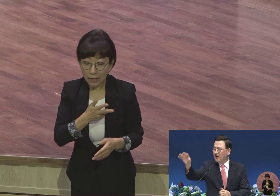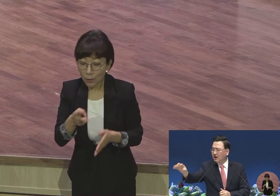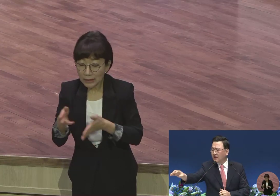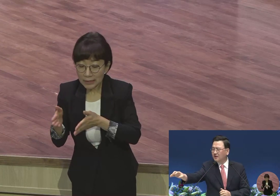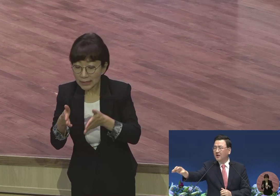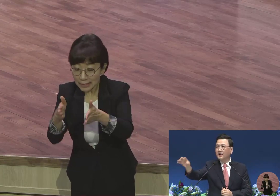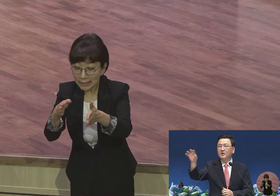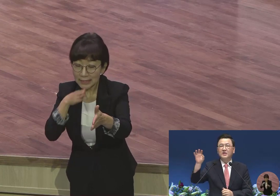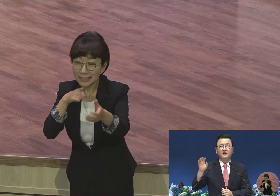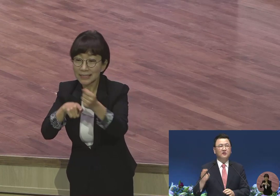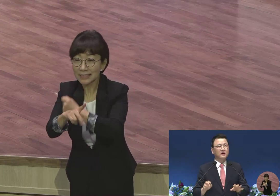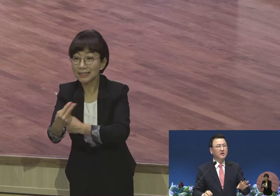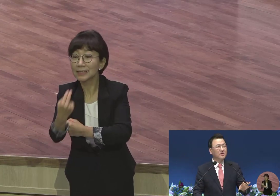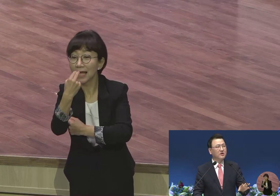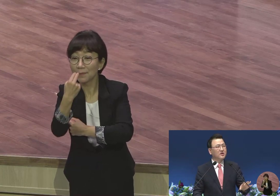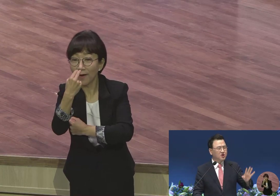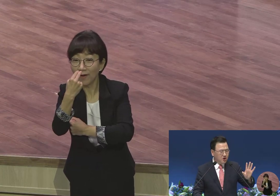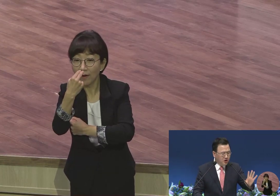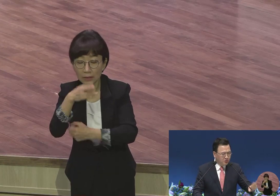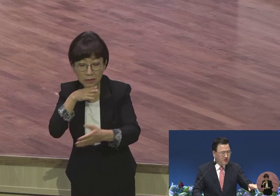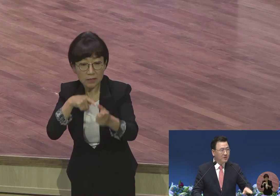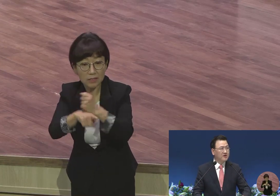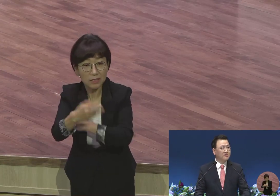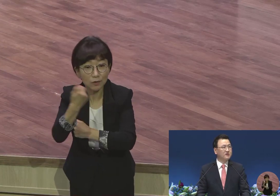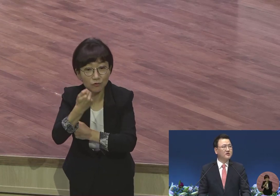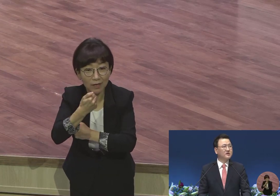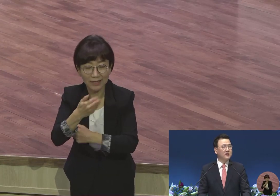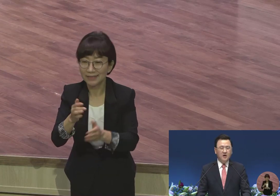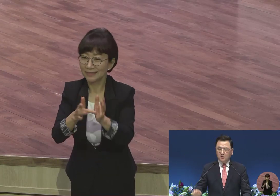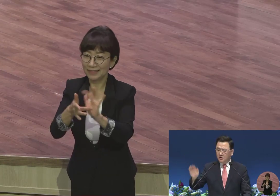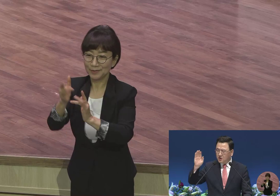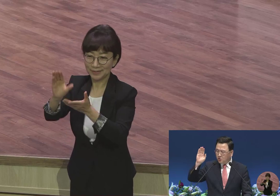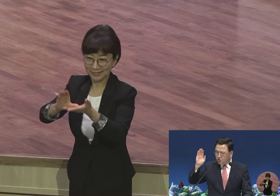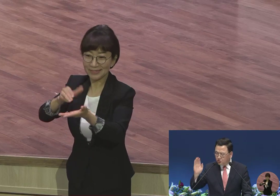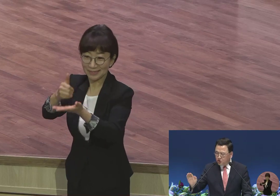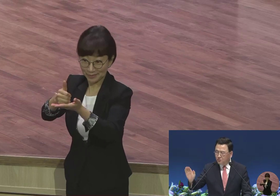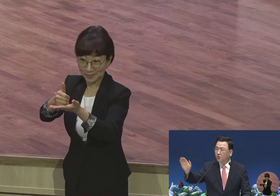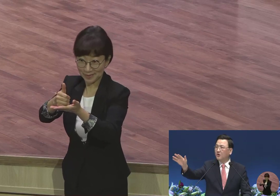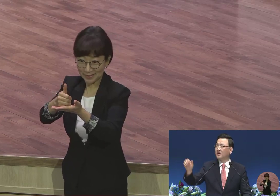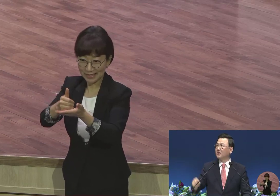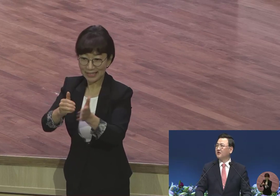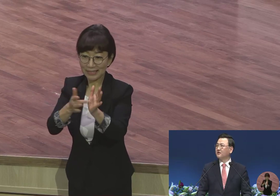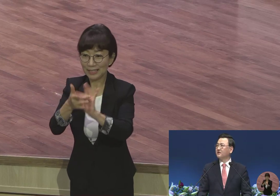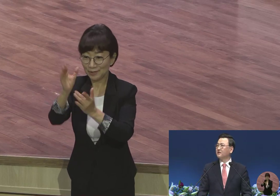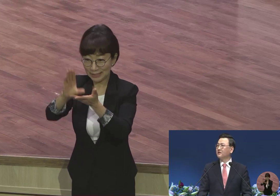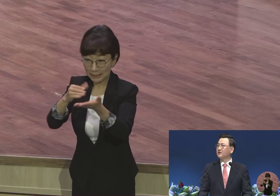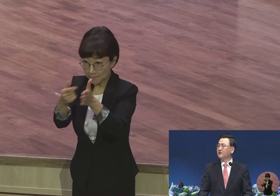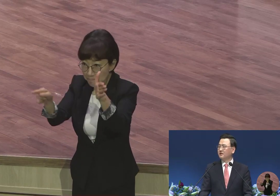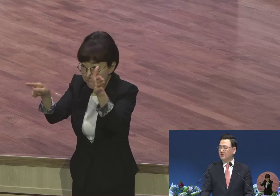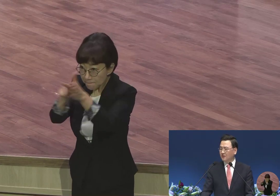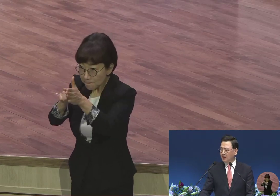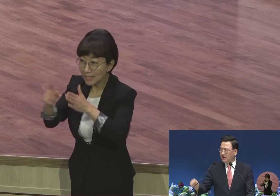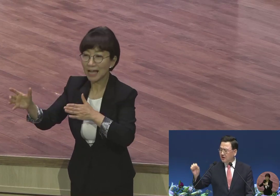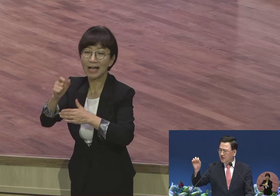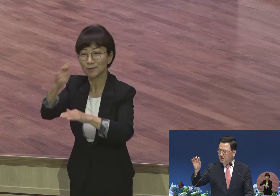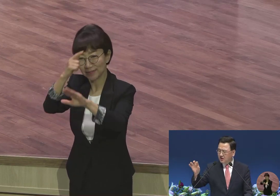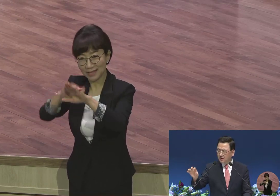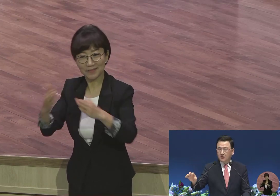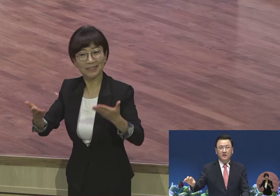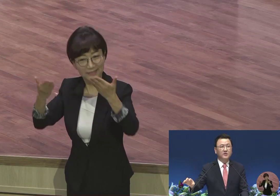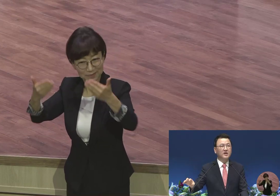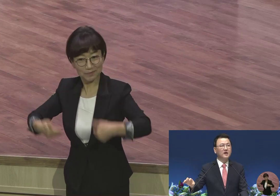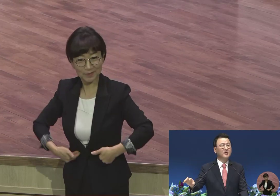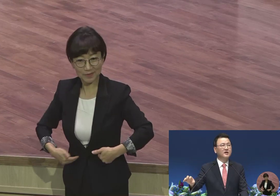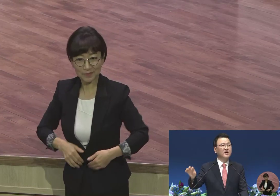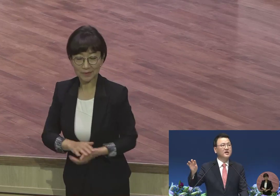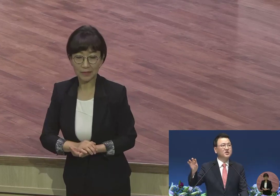아니 살아있는 하나님의 자녀가 예배드릴 때 진리로 예배드리라는 것은 그리스도 중심으로 예배드리라는 거예요. 아벨이